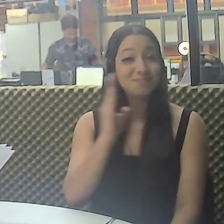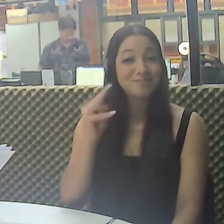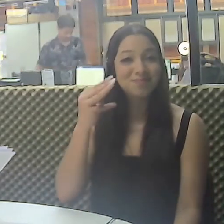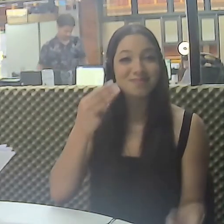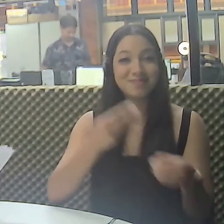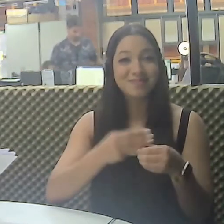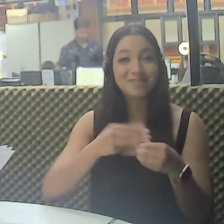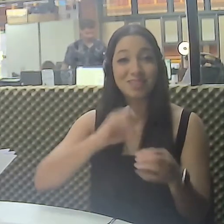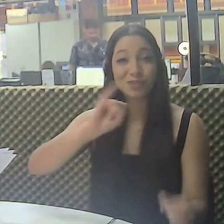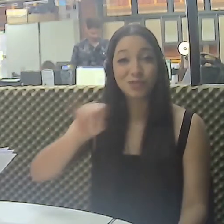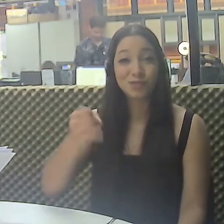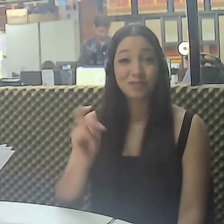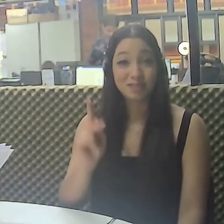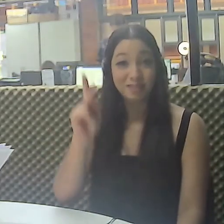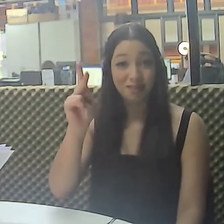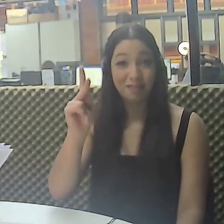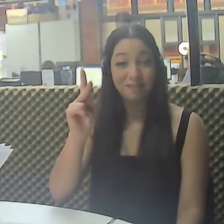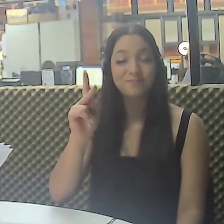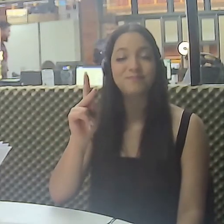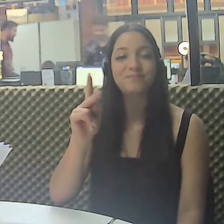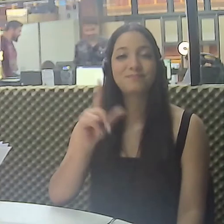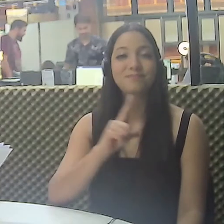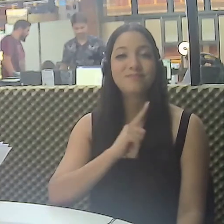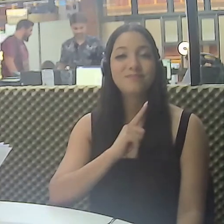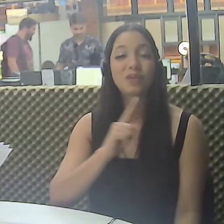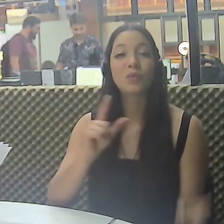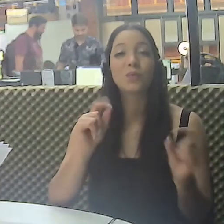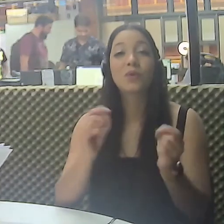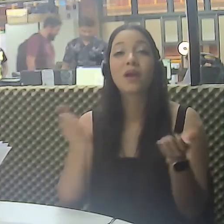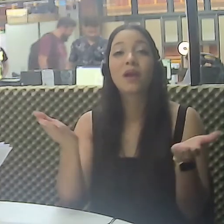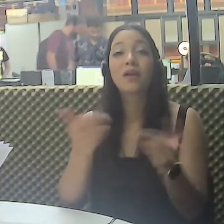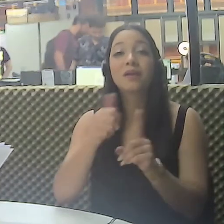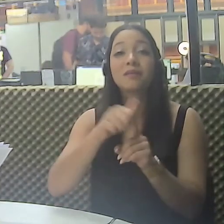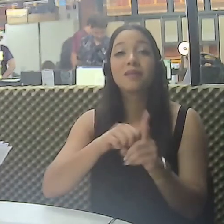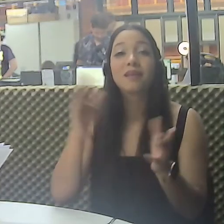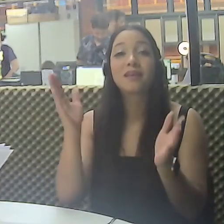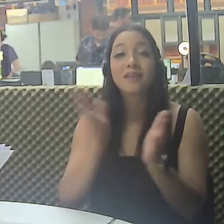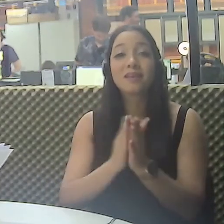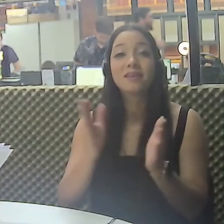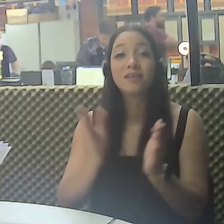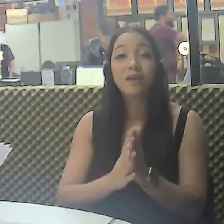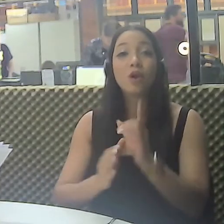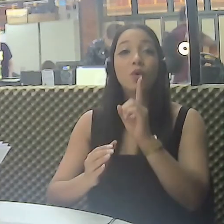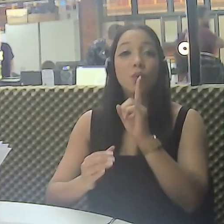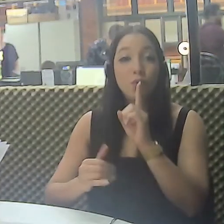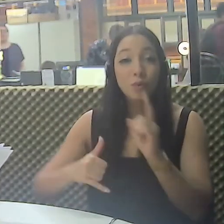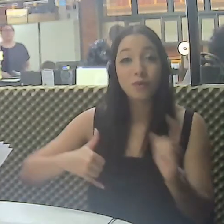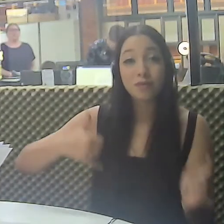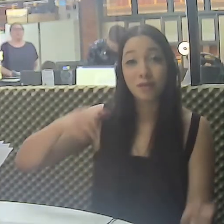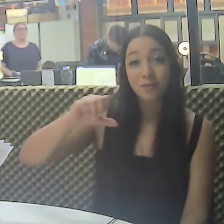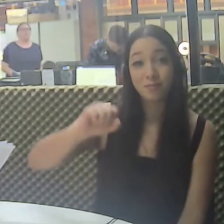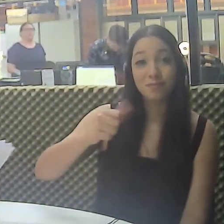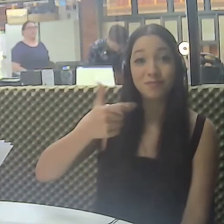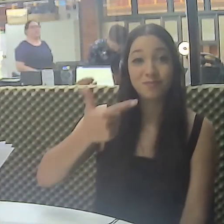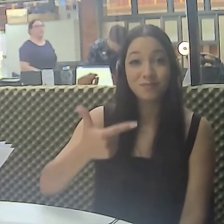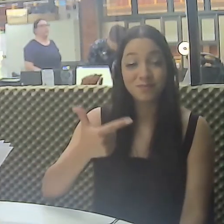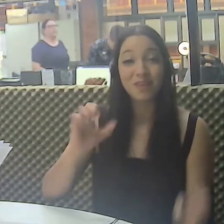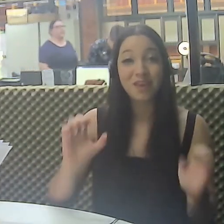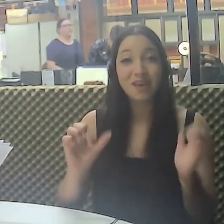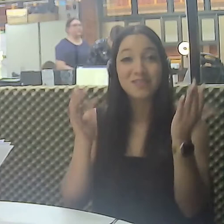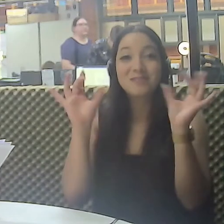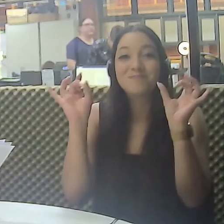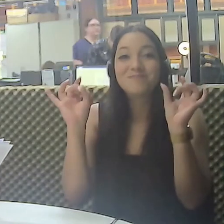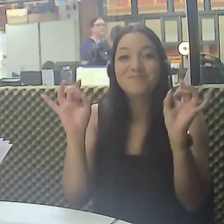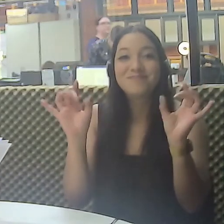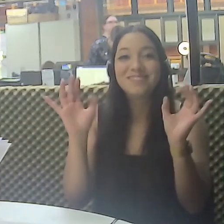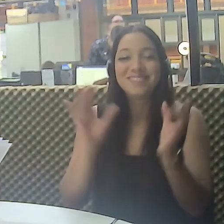Municipal Juscelino Kubitschek de Oliveira completa neste mês 82 anos com programação especial. Em